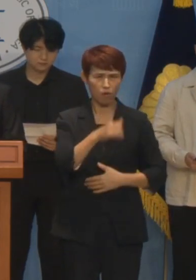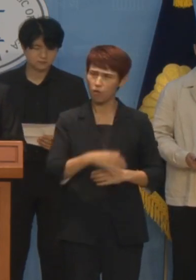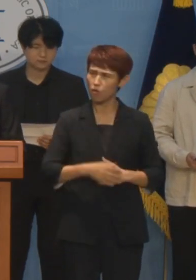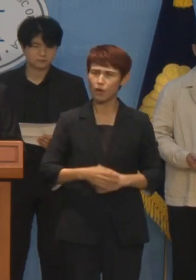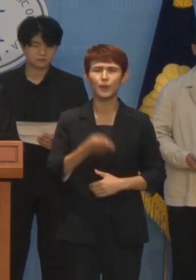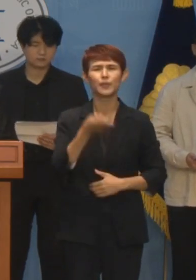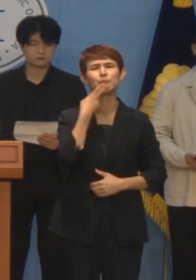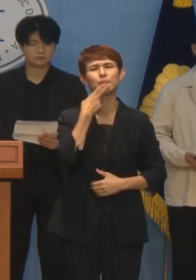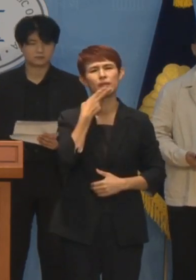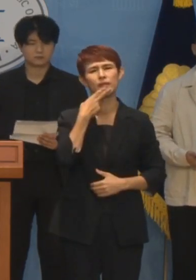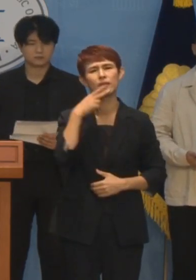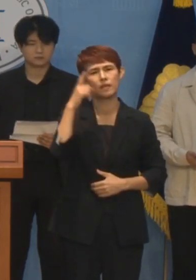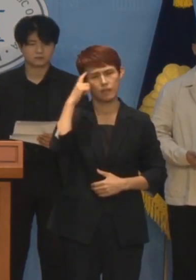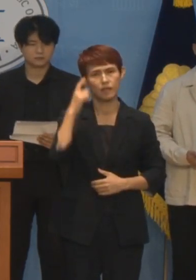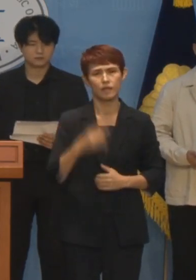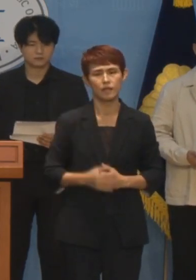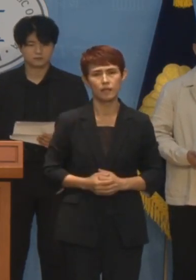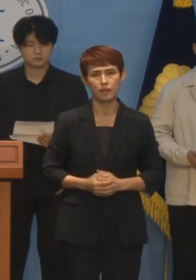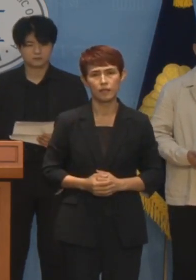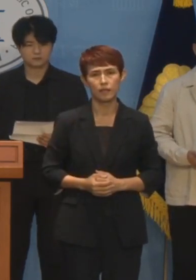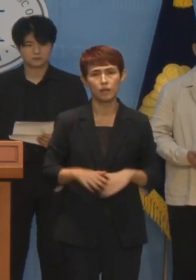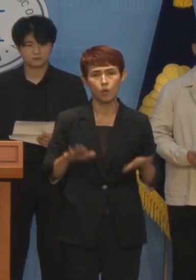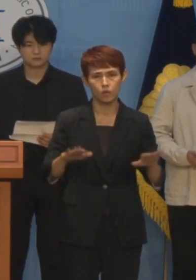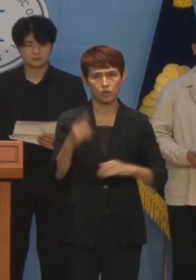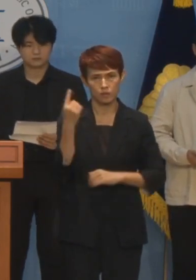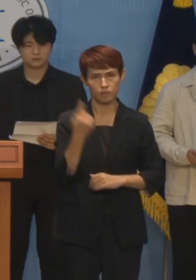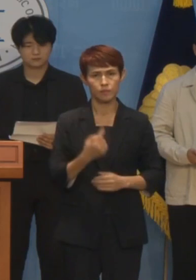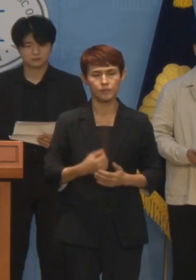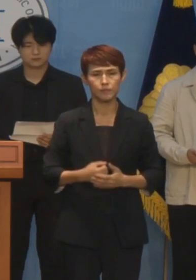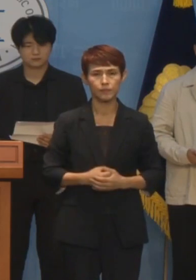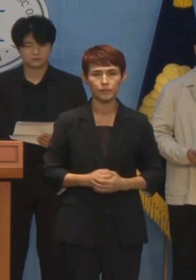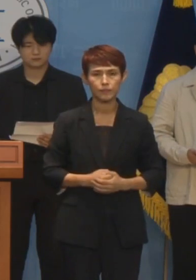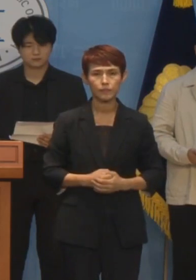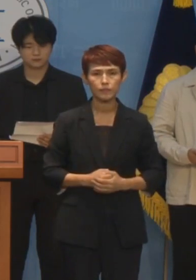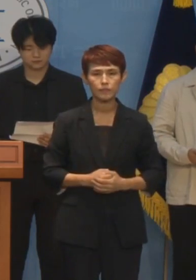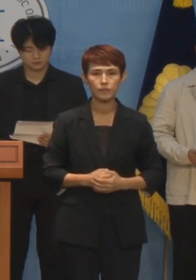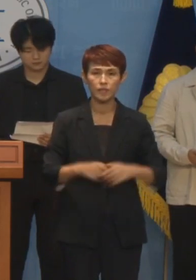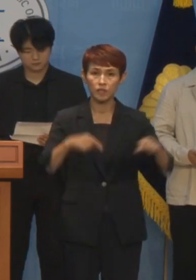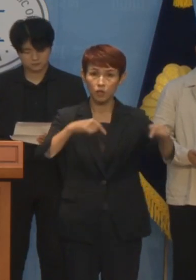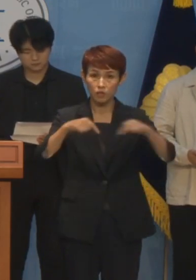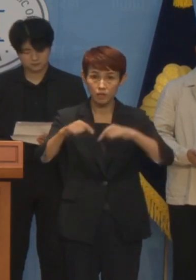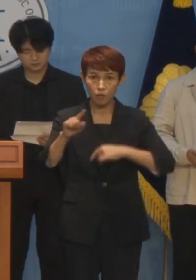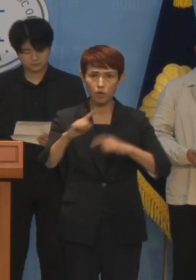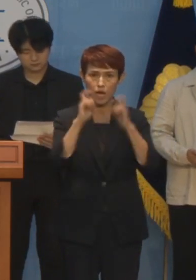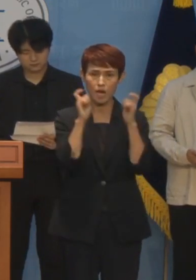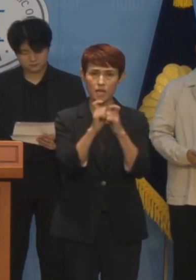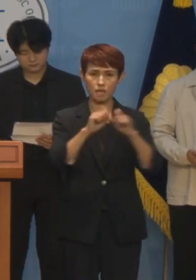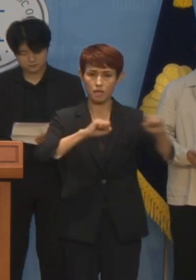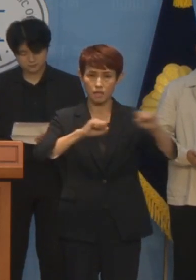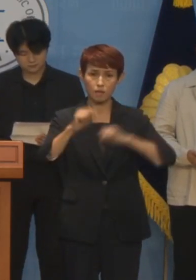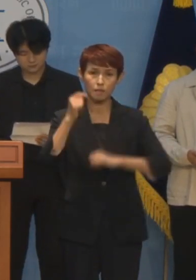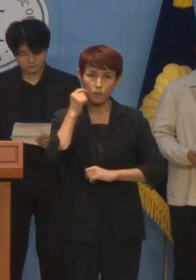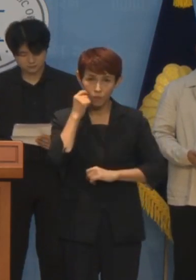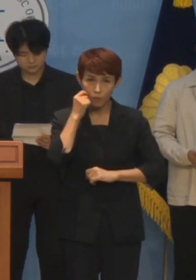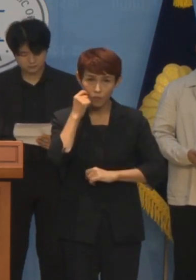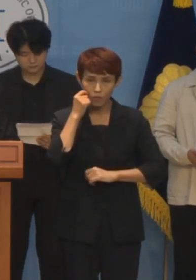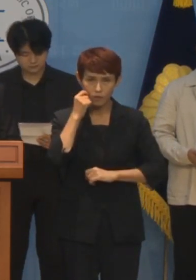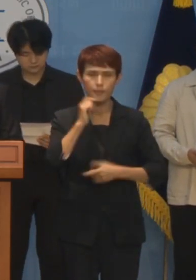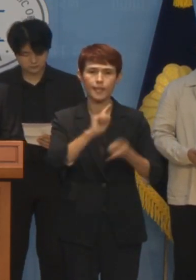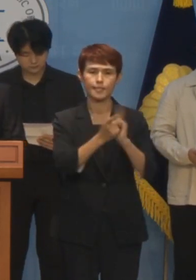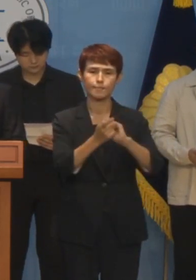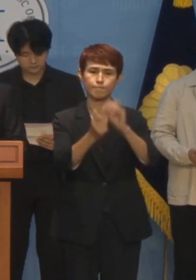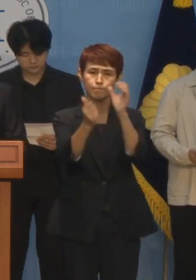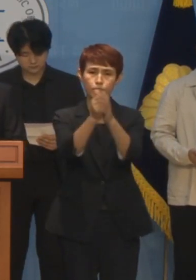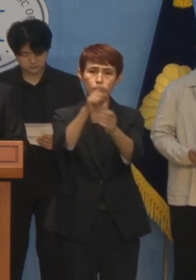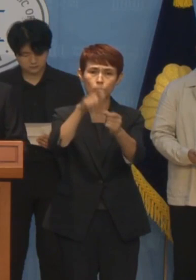저는 그렇지 못하다고 생각하였기 때문에 이 자리에 나왔습니다. 정치는 개인이 하지 못하는 그런 일을 하기 위해